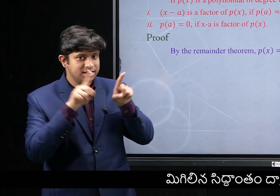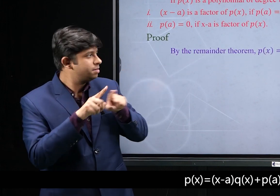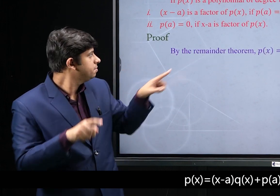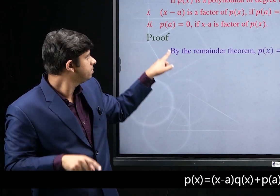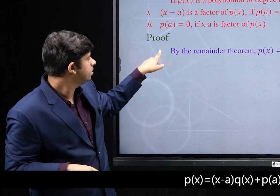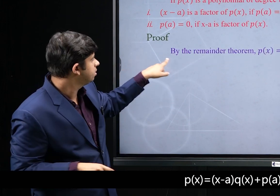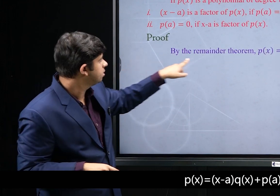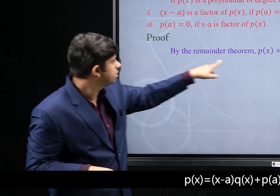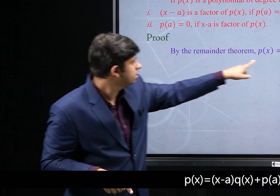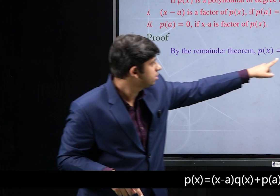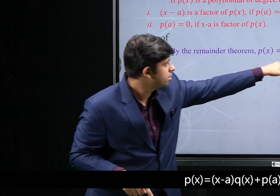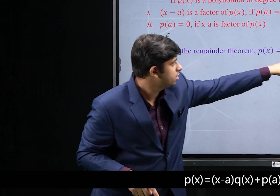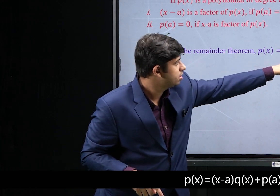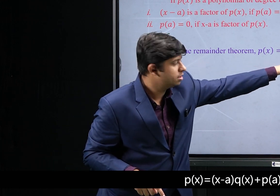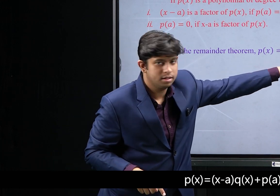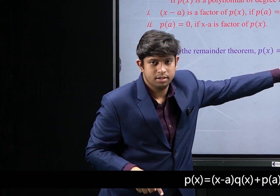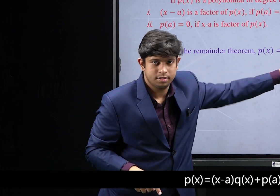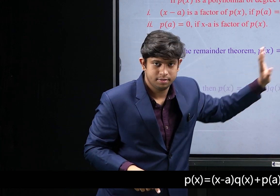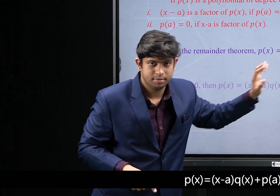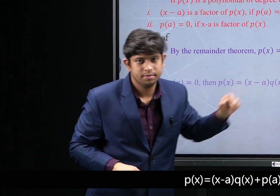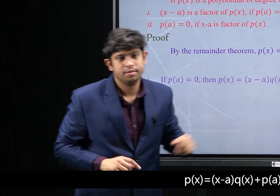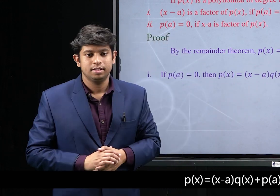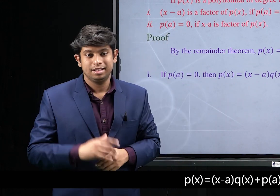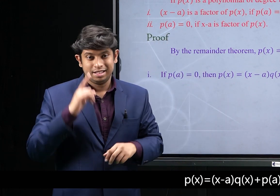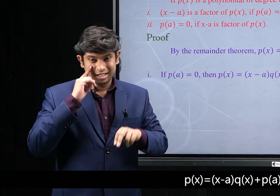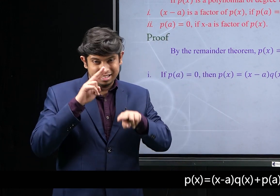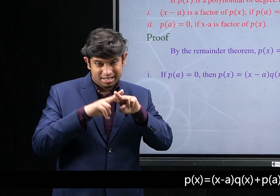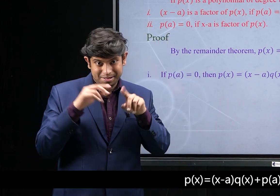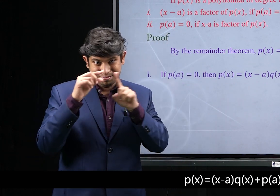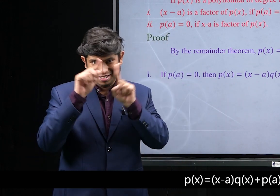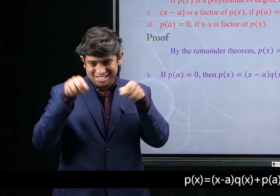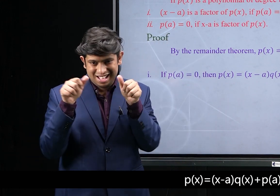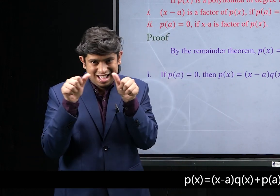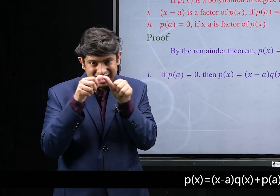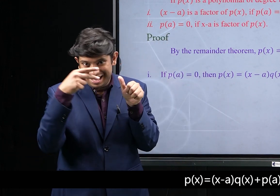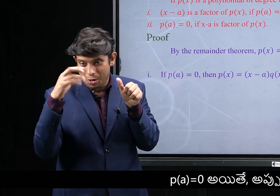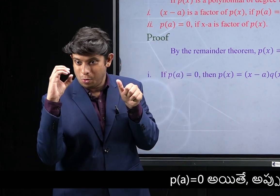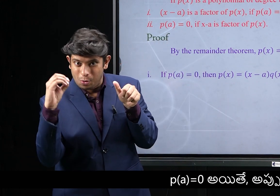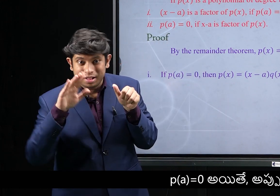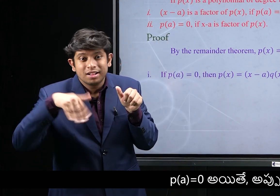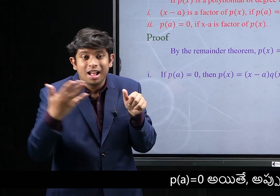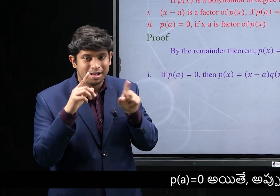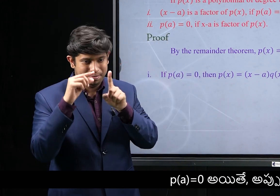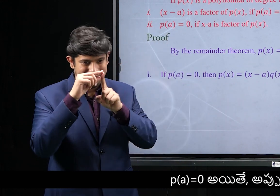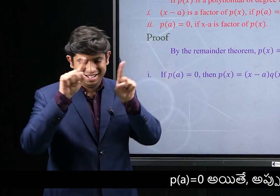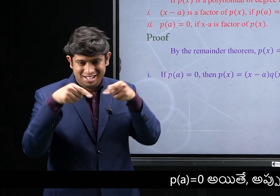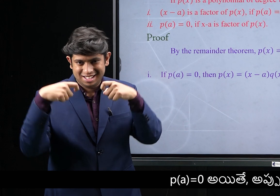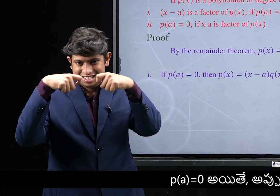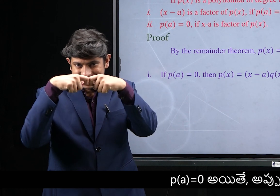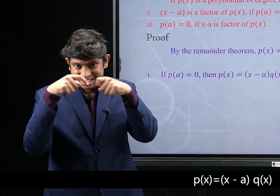px x - a q × x ప్లస్ p × a pa 0 అయితే p